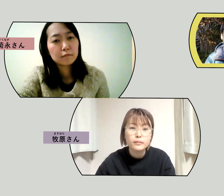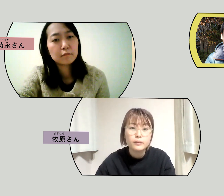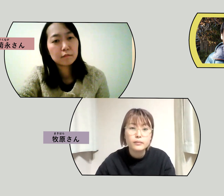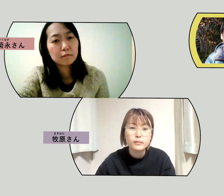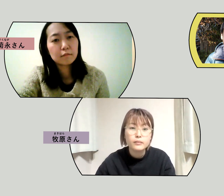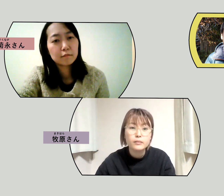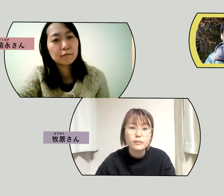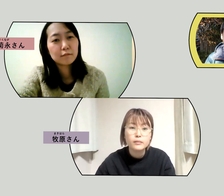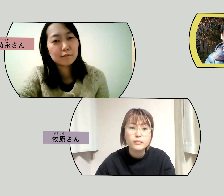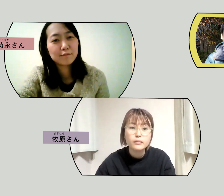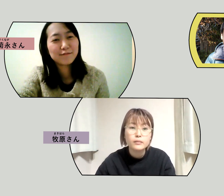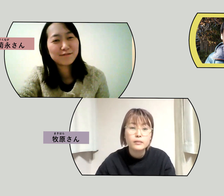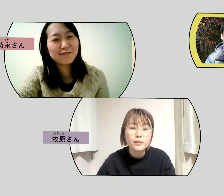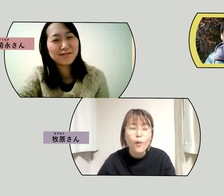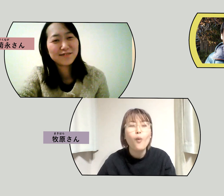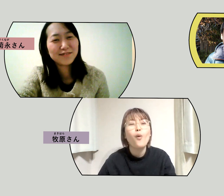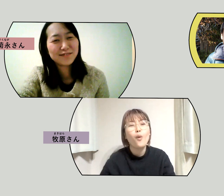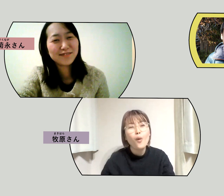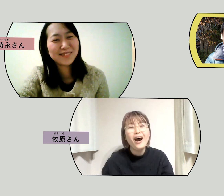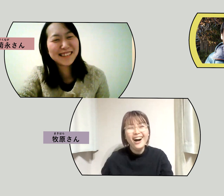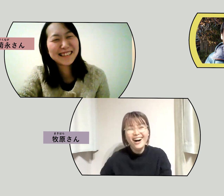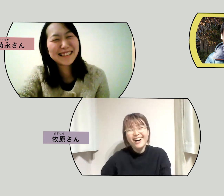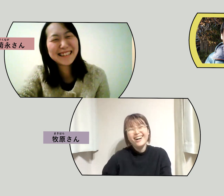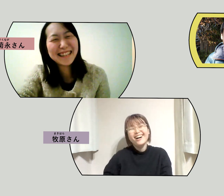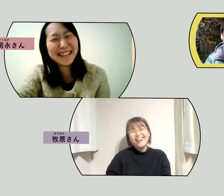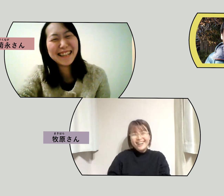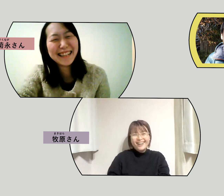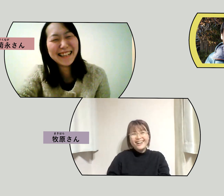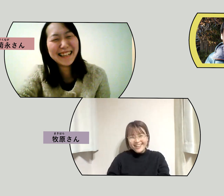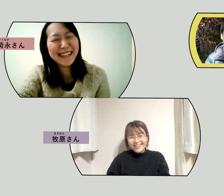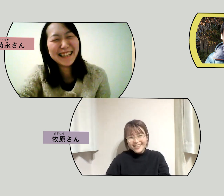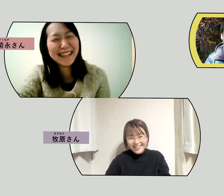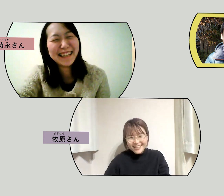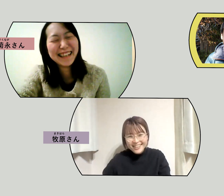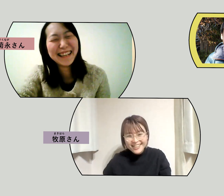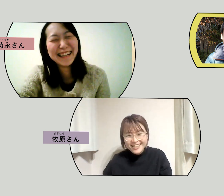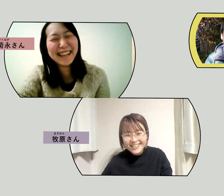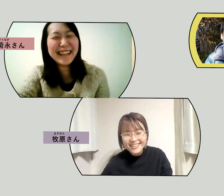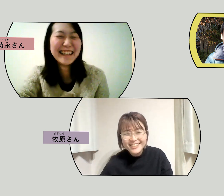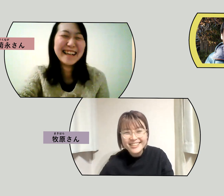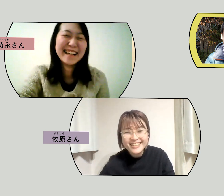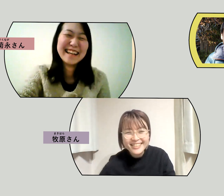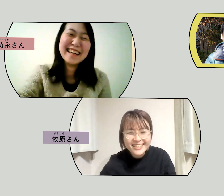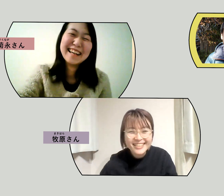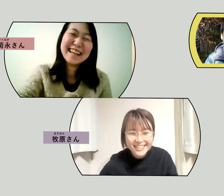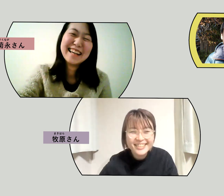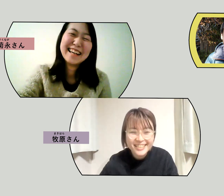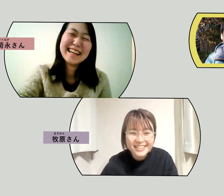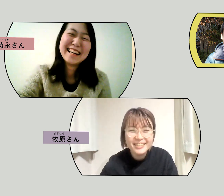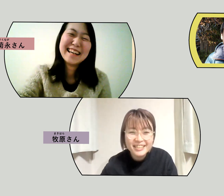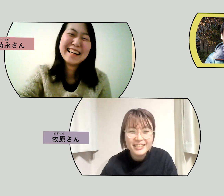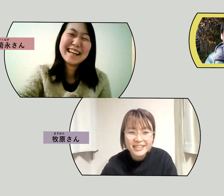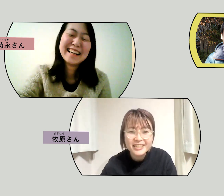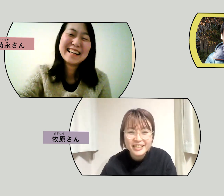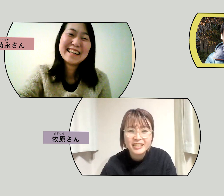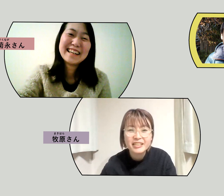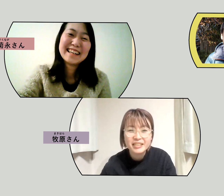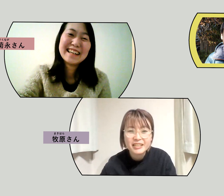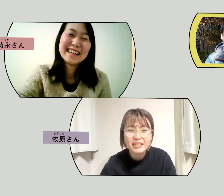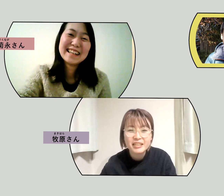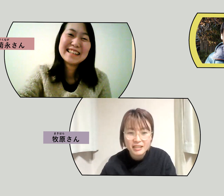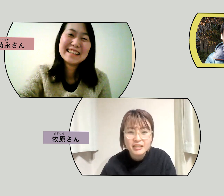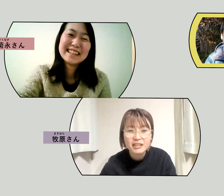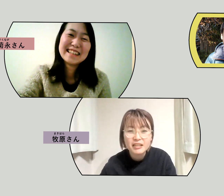か今考えてることなんですけど実はまそういう小説を書こうと思って何度も何度も立体やしてしまっ